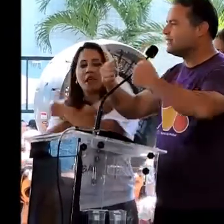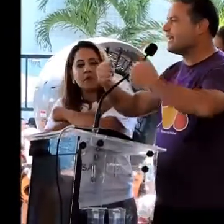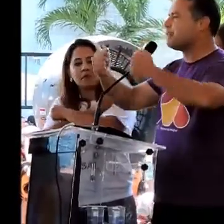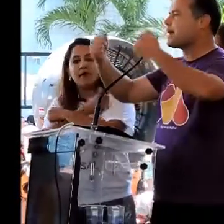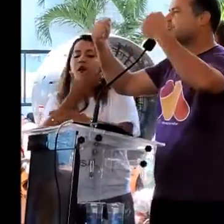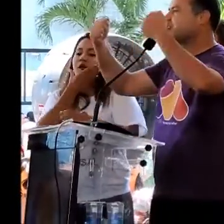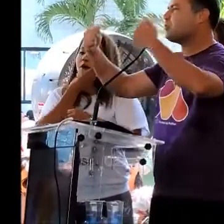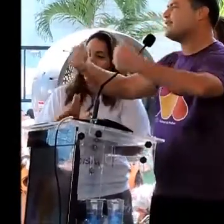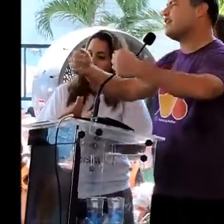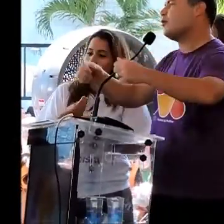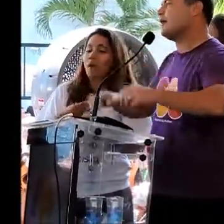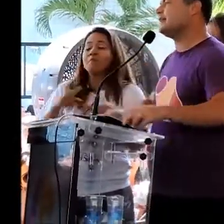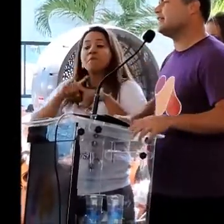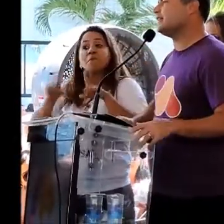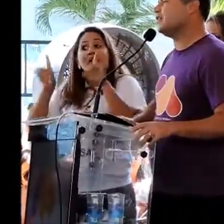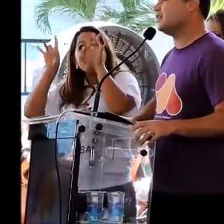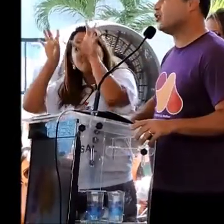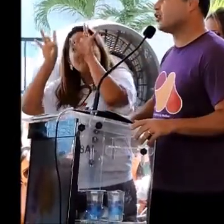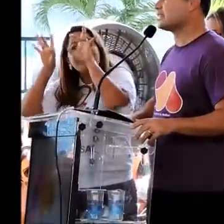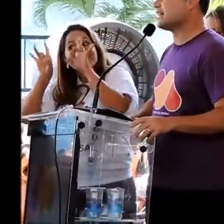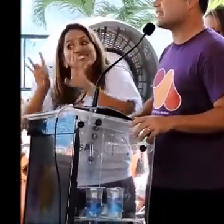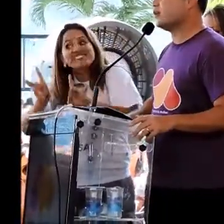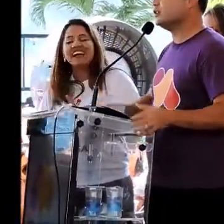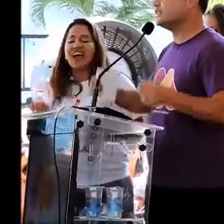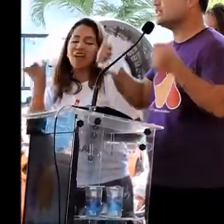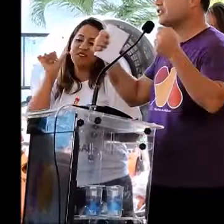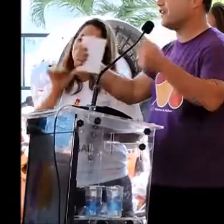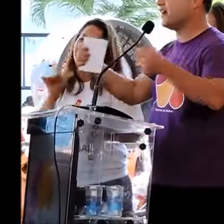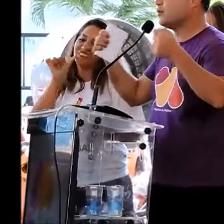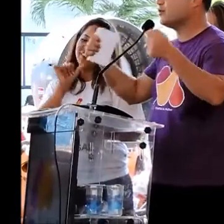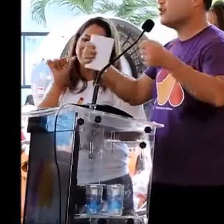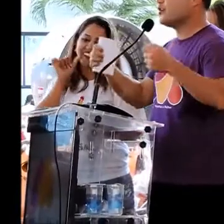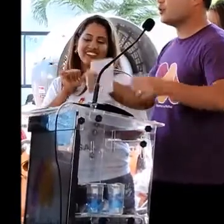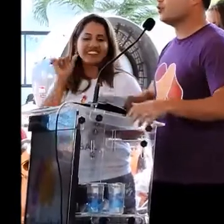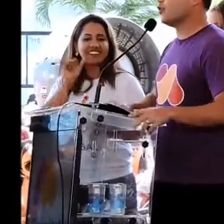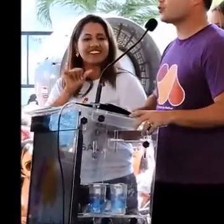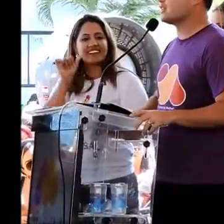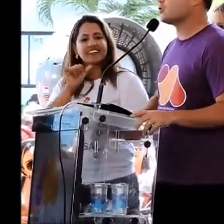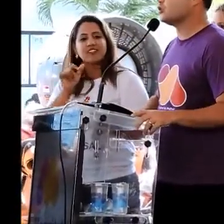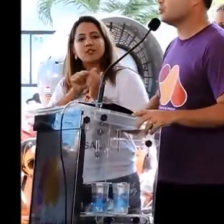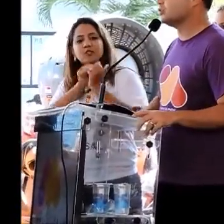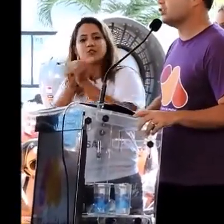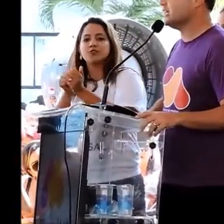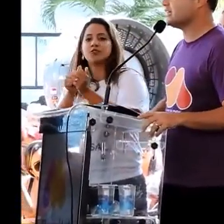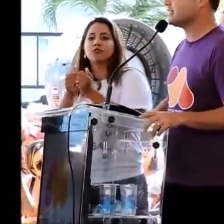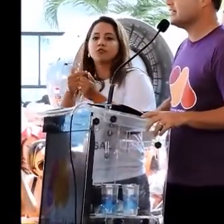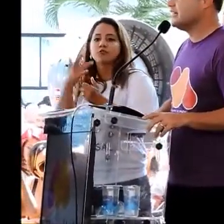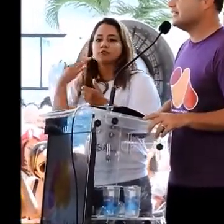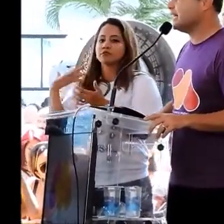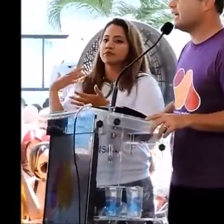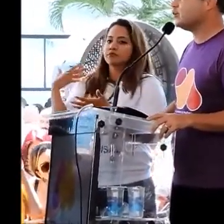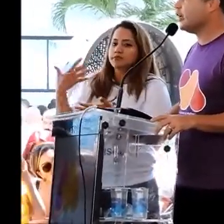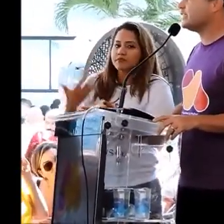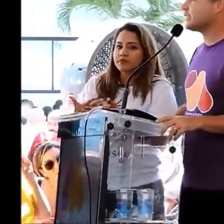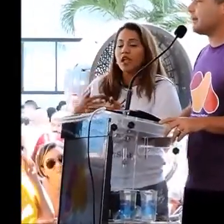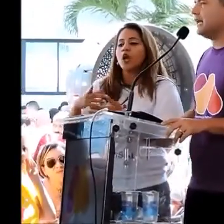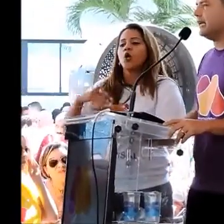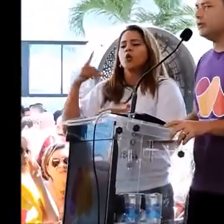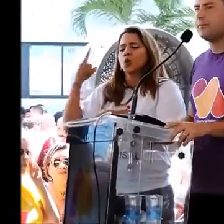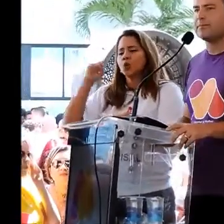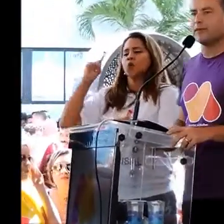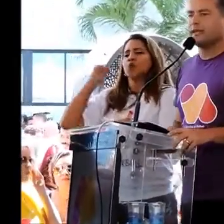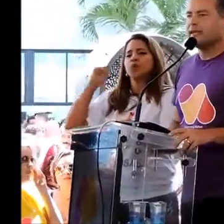Abraço os homens e abraço especialmente as servidoras da saúde que estiveram conosco esses últimos dias, dia e